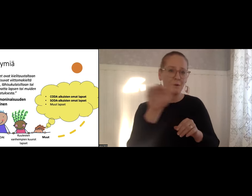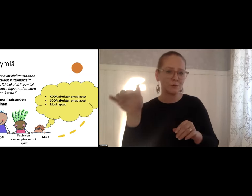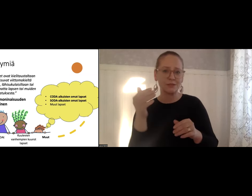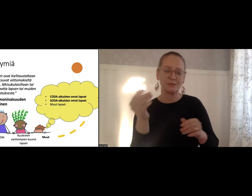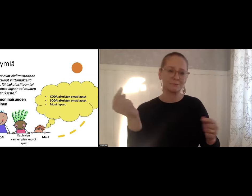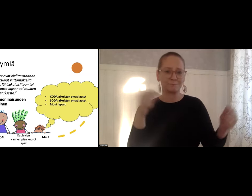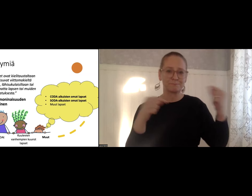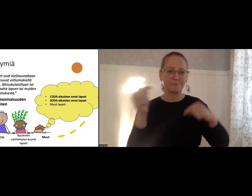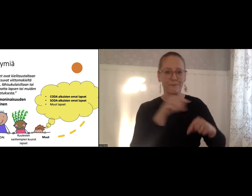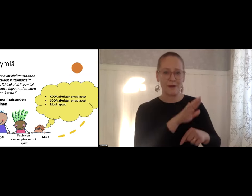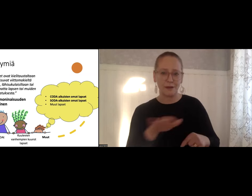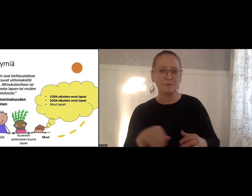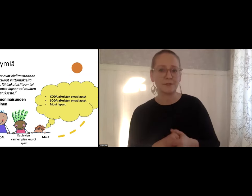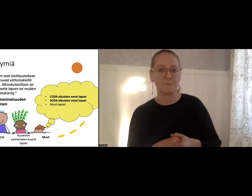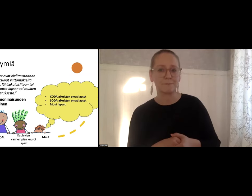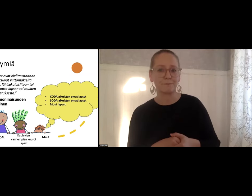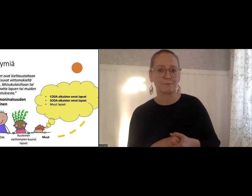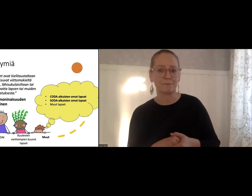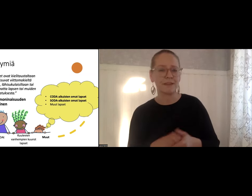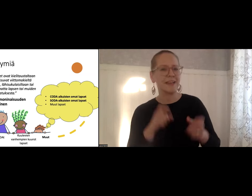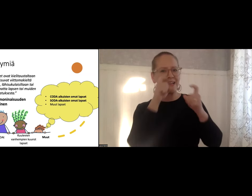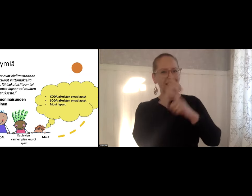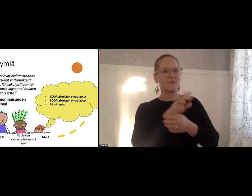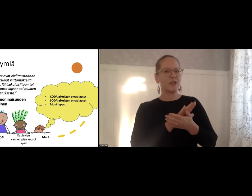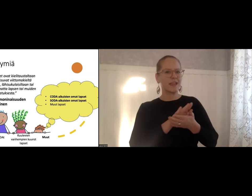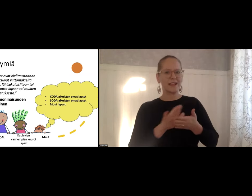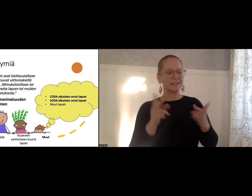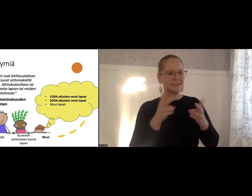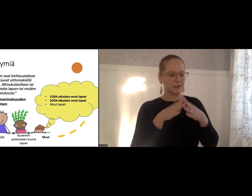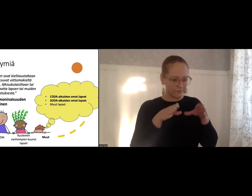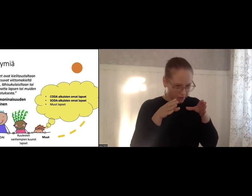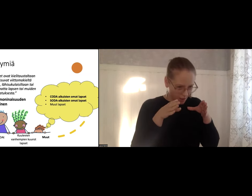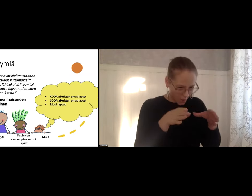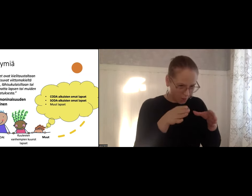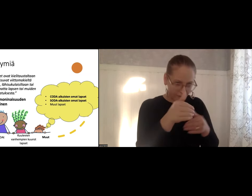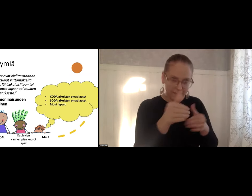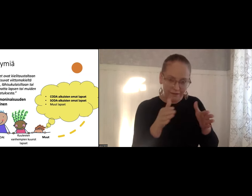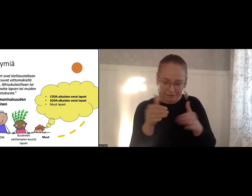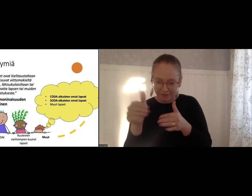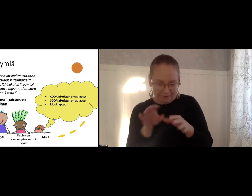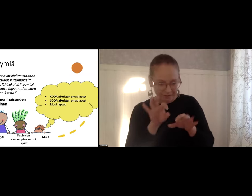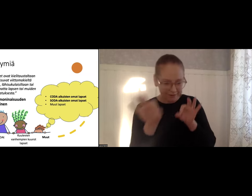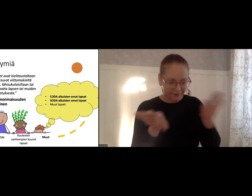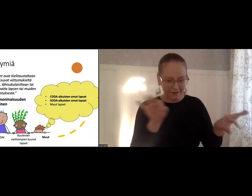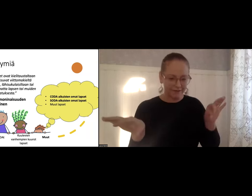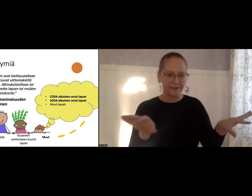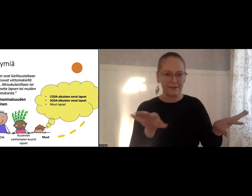on hyvin erilaisia. He tulevat erilaisista taustoista. Me ei voida enää